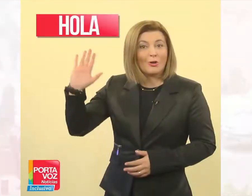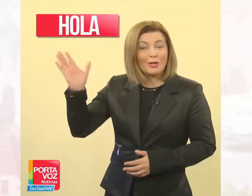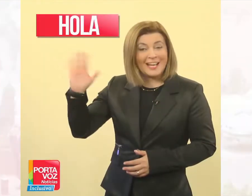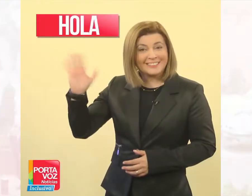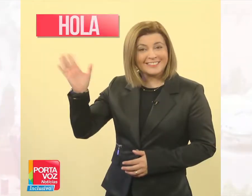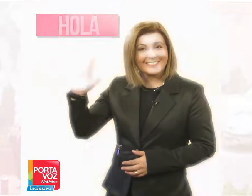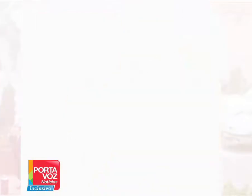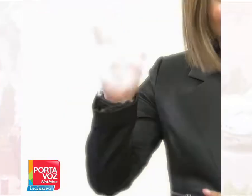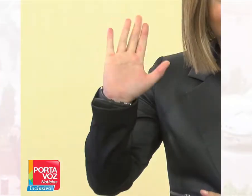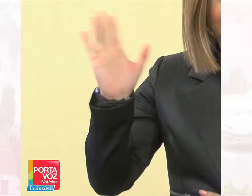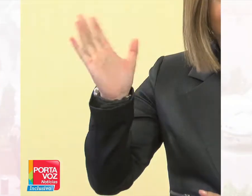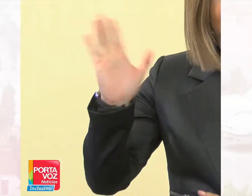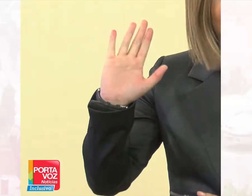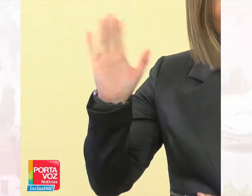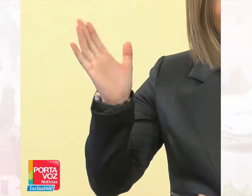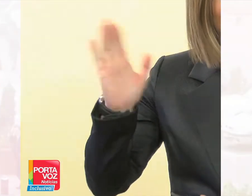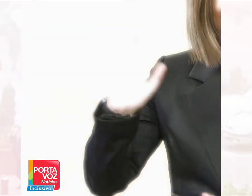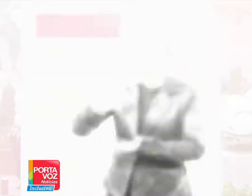hola